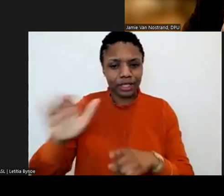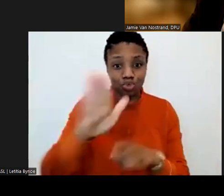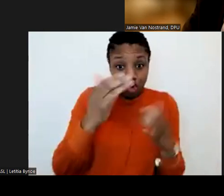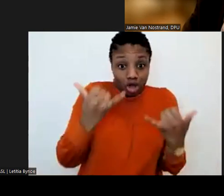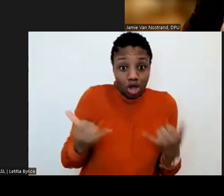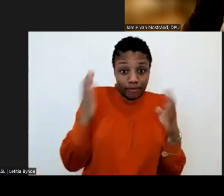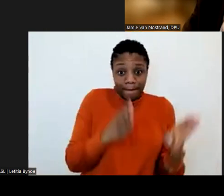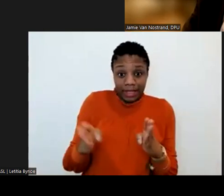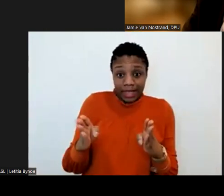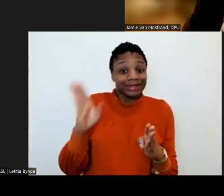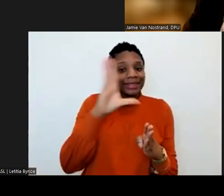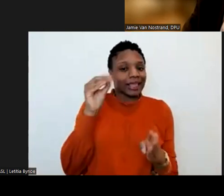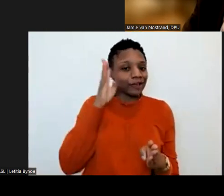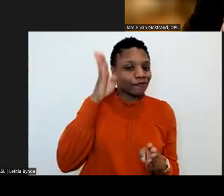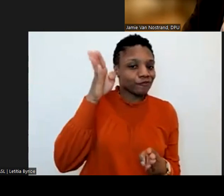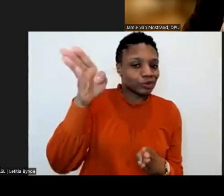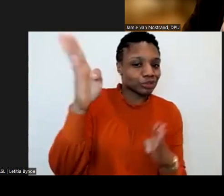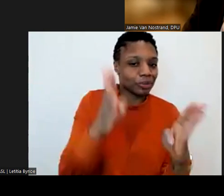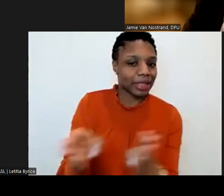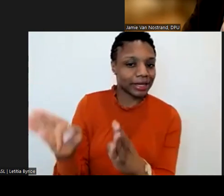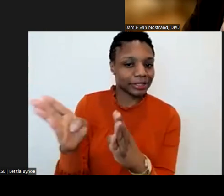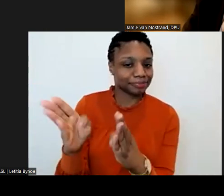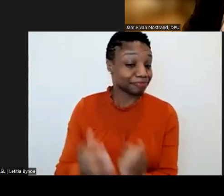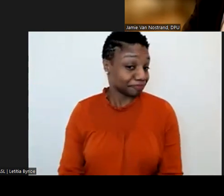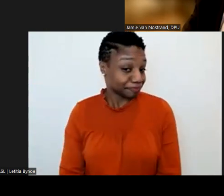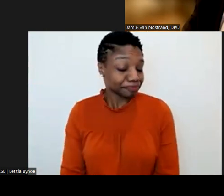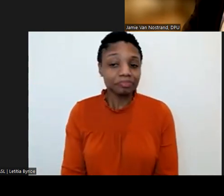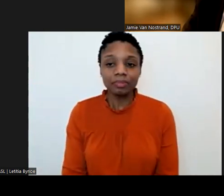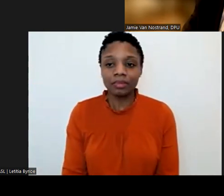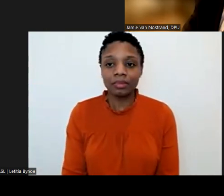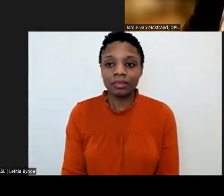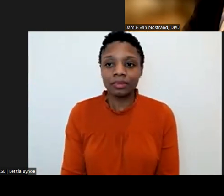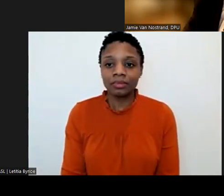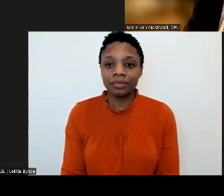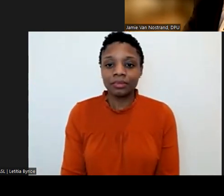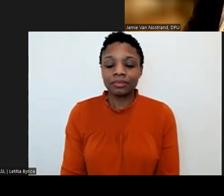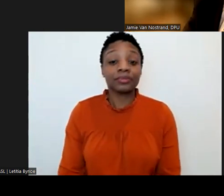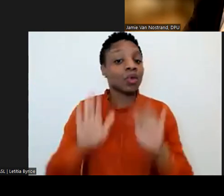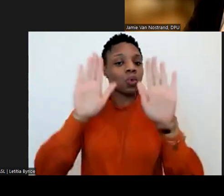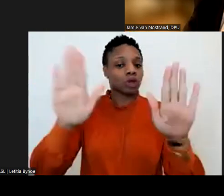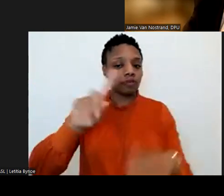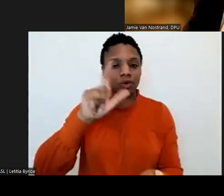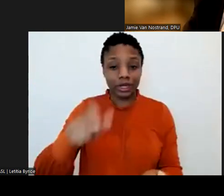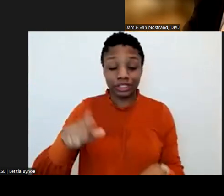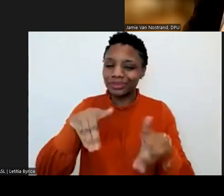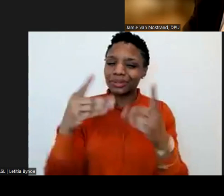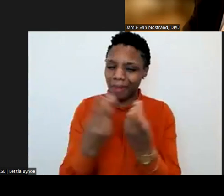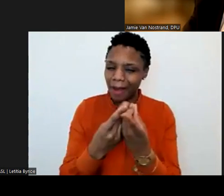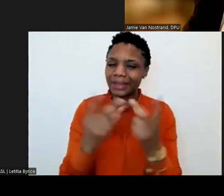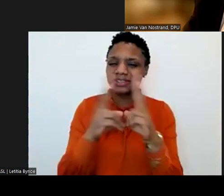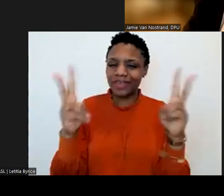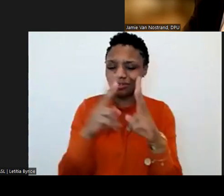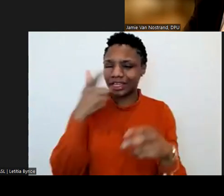ahora mismo eh Sufriendo y quiero saber cómo ustedes ven las acciones